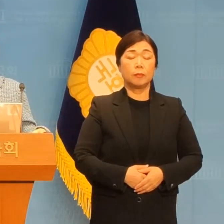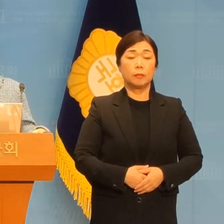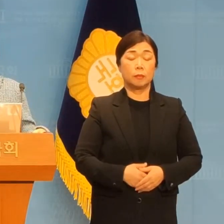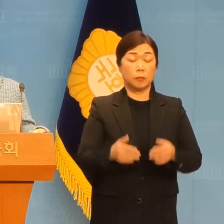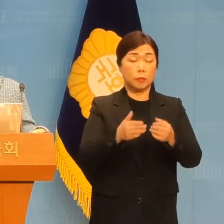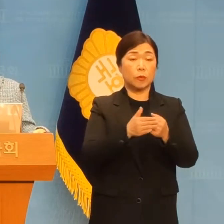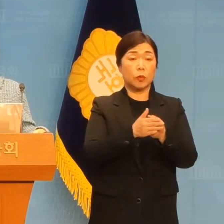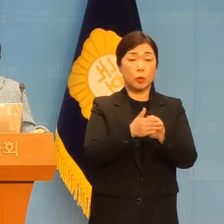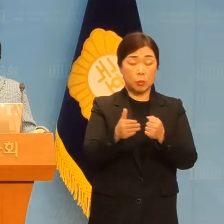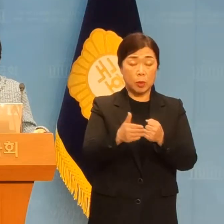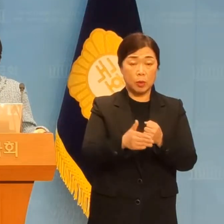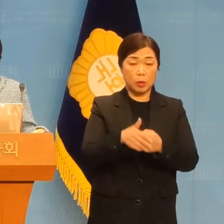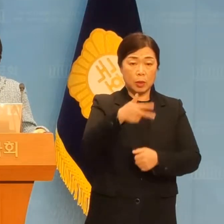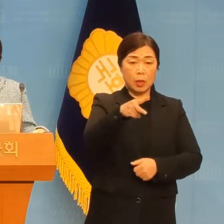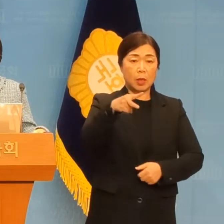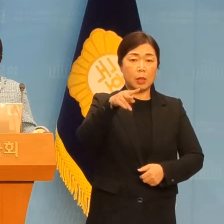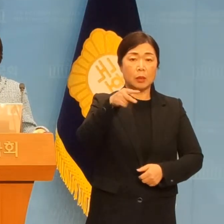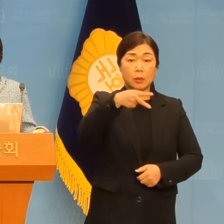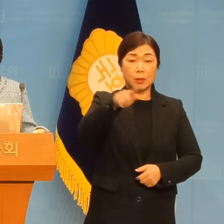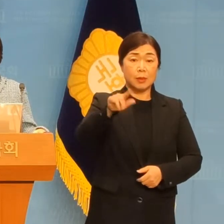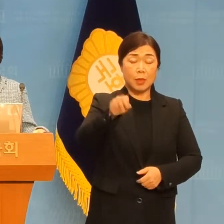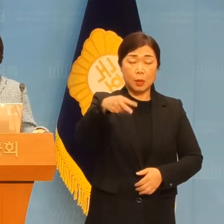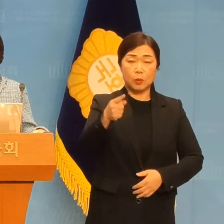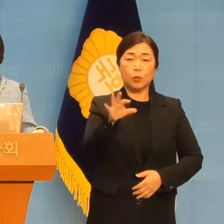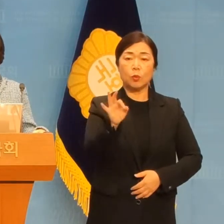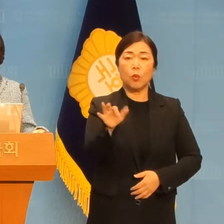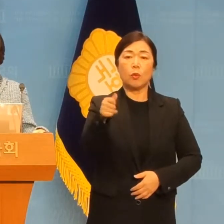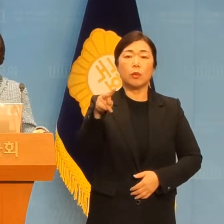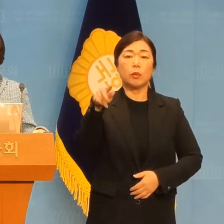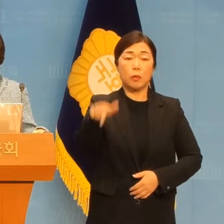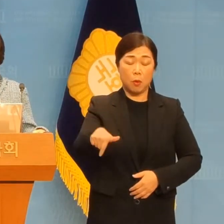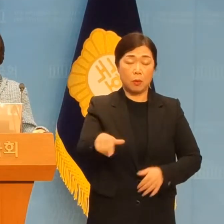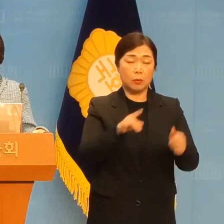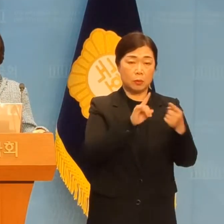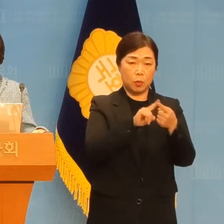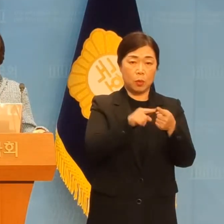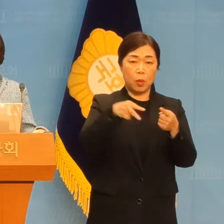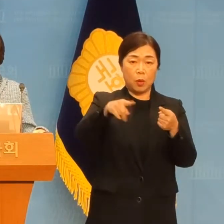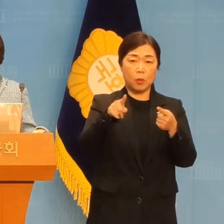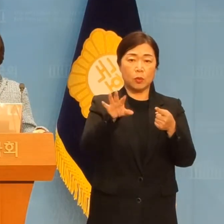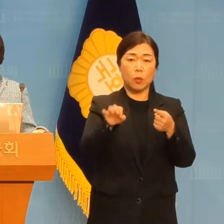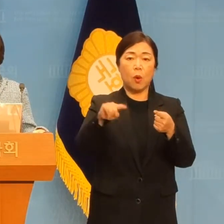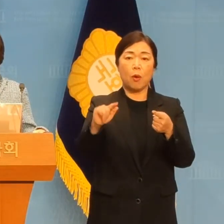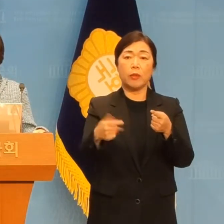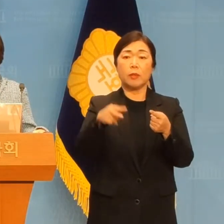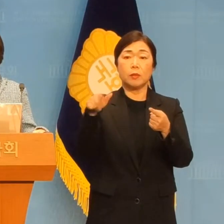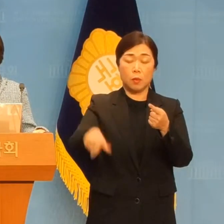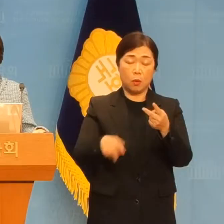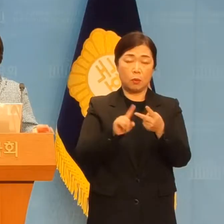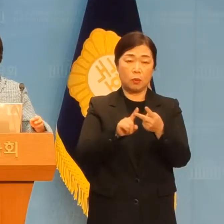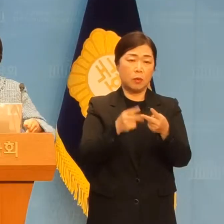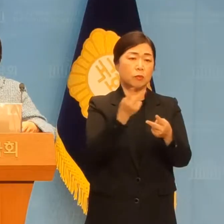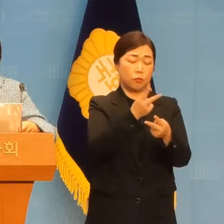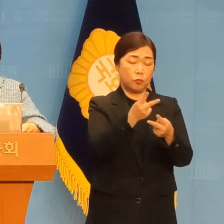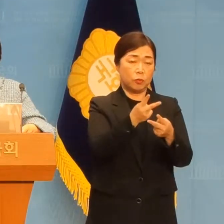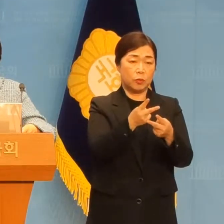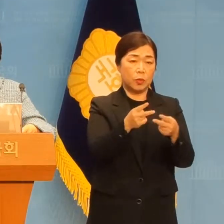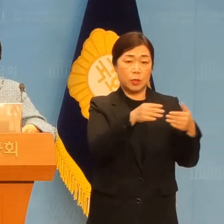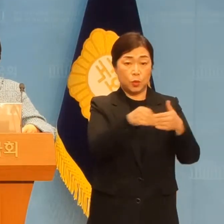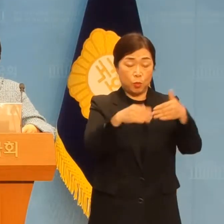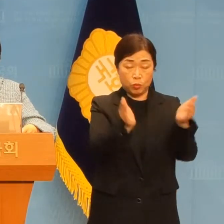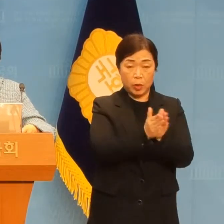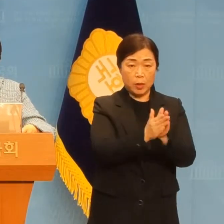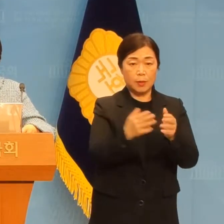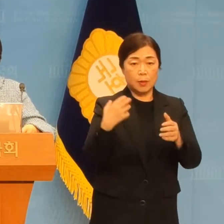이에 장동혁, 송원석 등 국민의힘 지도부의 책임 있는 대응을 촉구합니다.